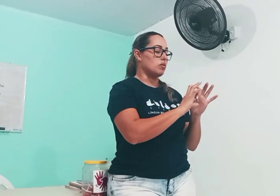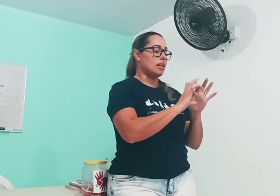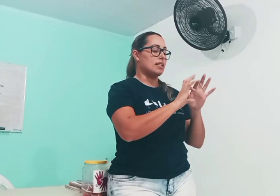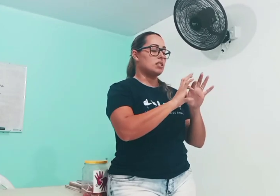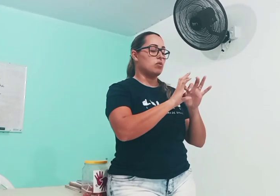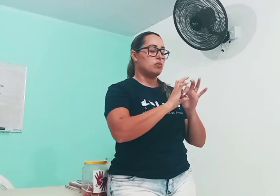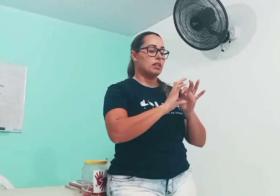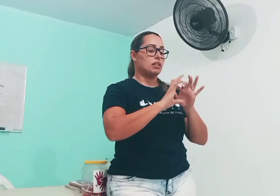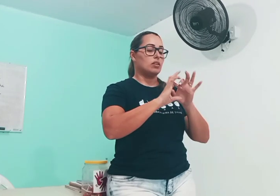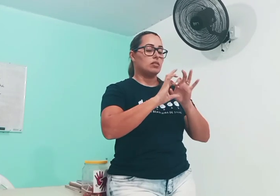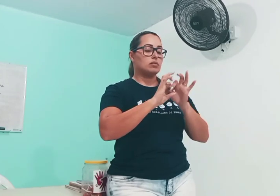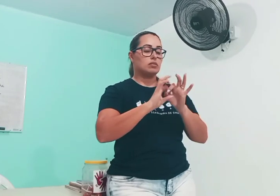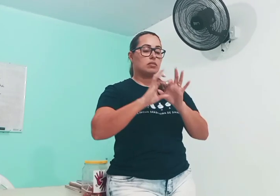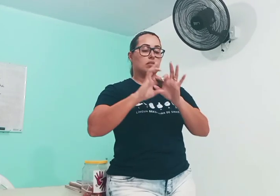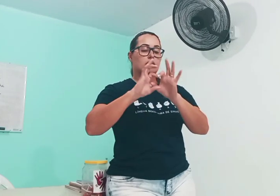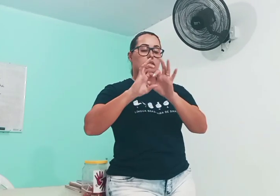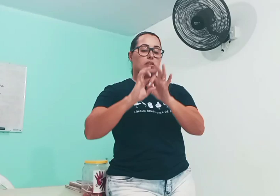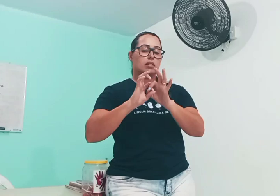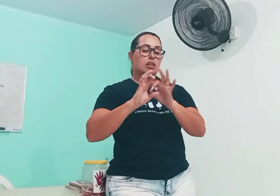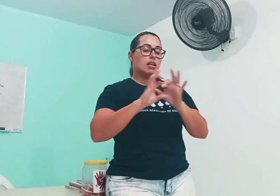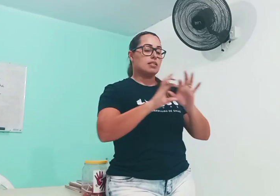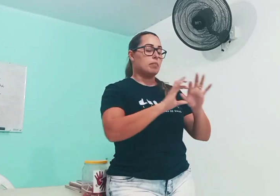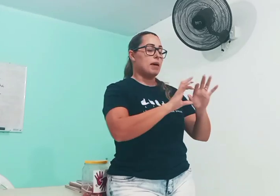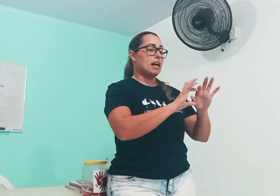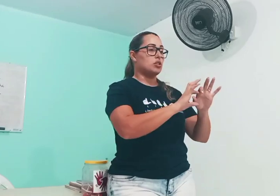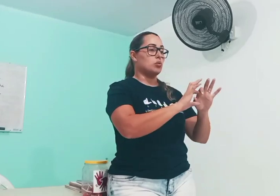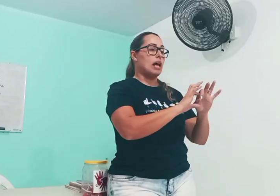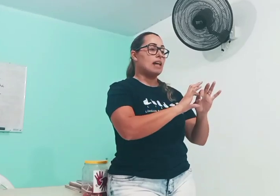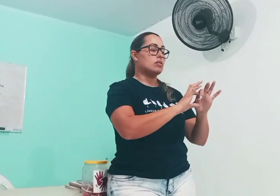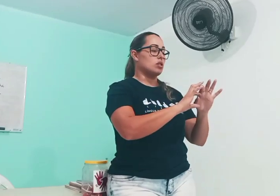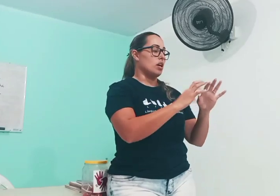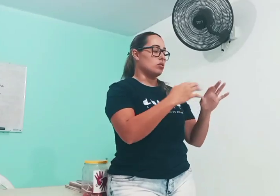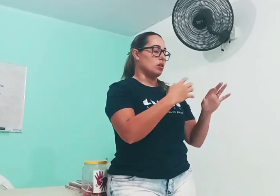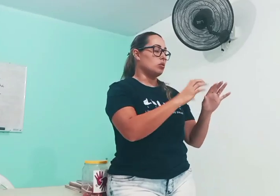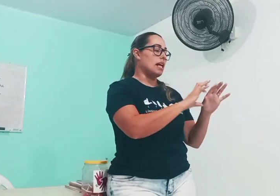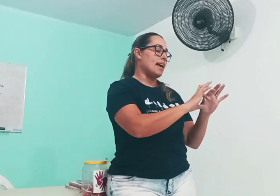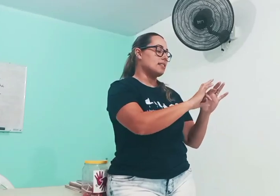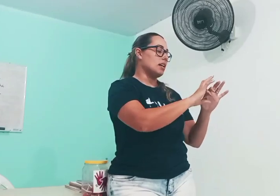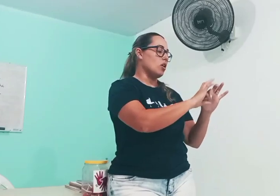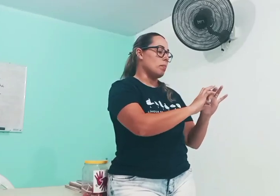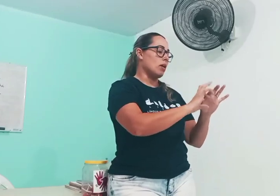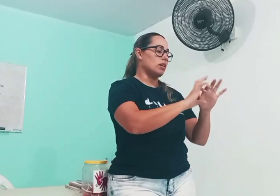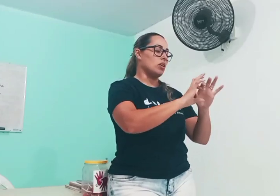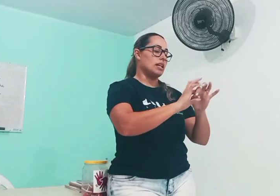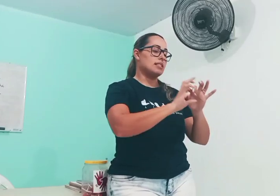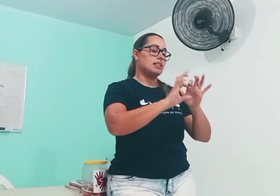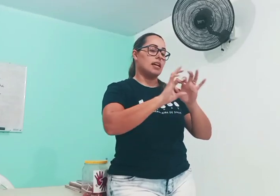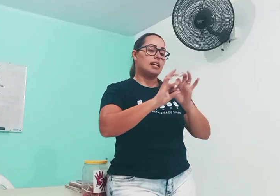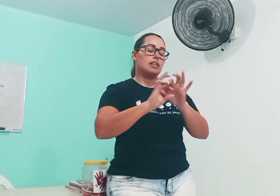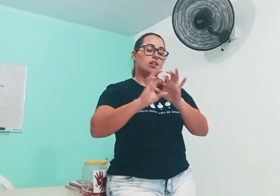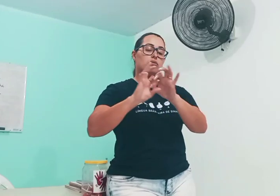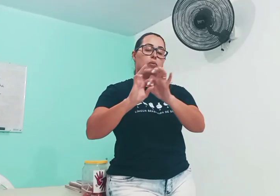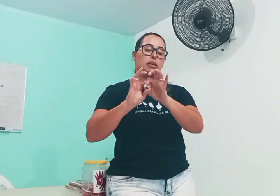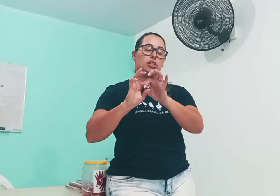faz esse movimento aqui, ó. Você pega de um lado, eu sendo destro, eu pego aqui, ó, da esquerda e vou para a